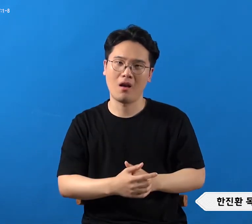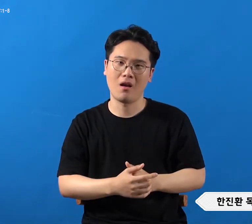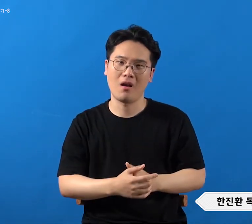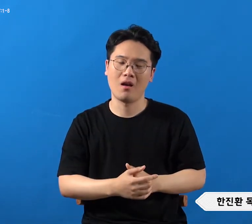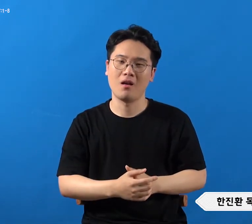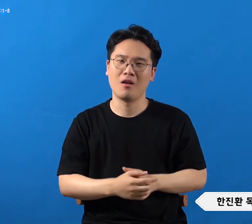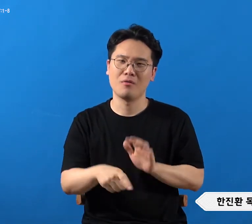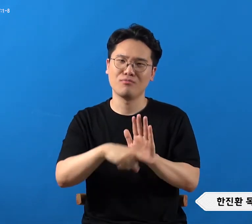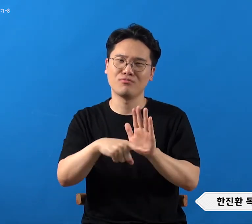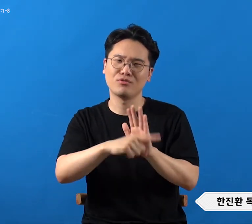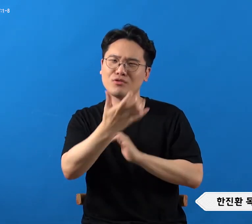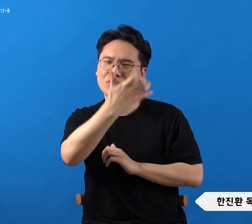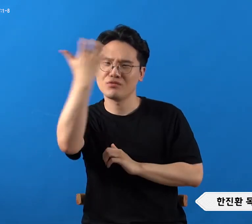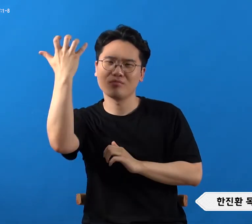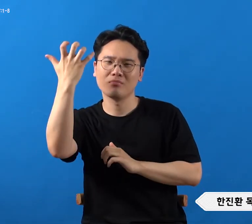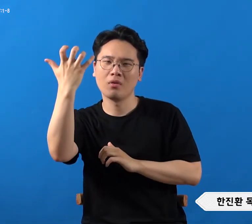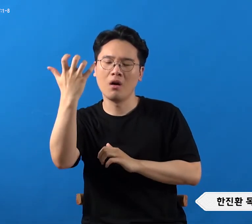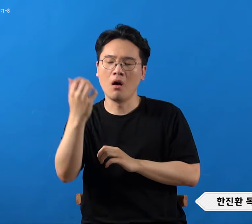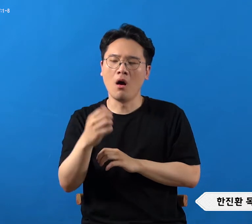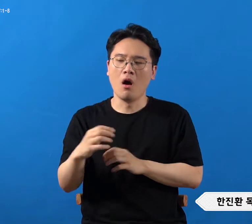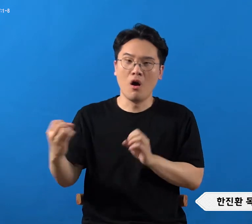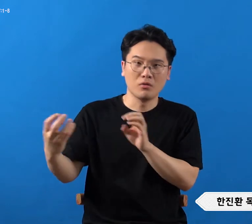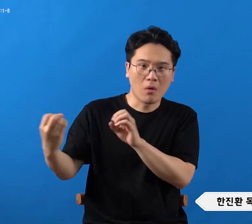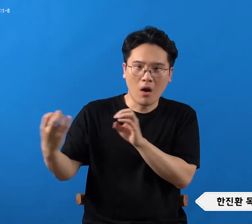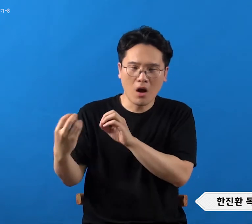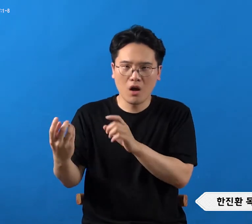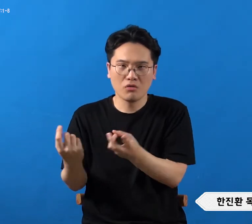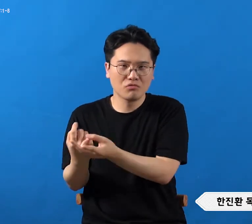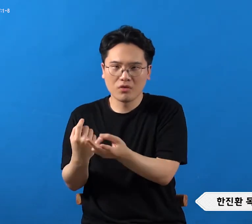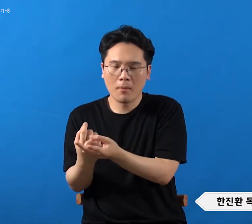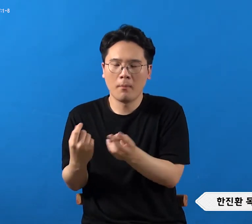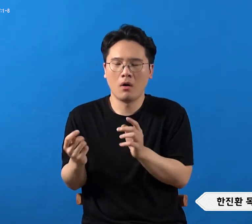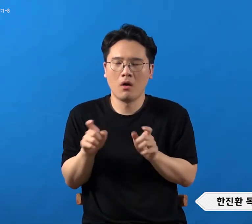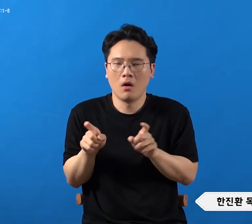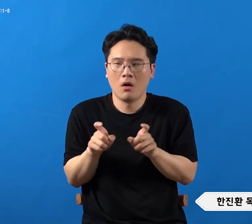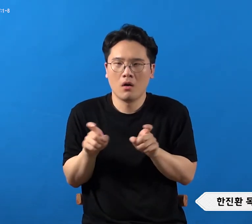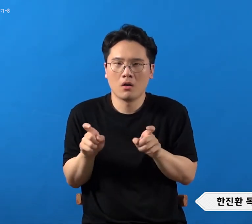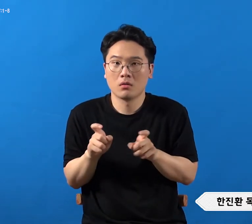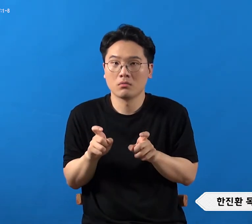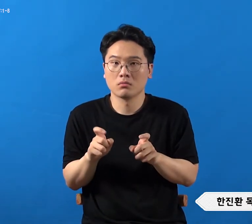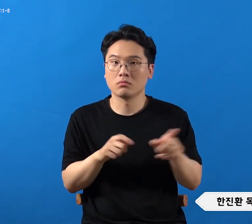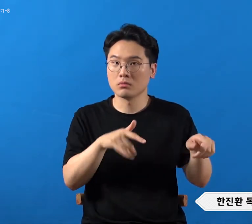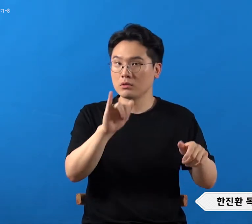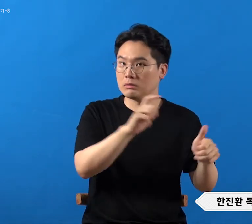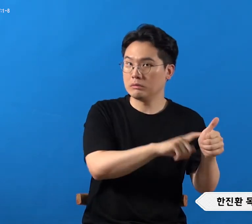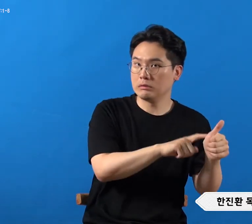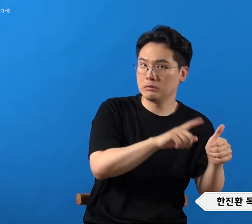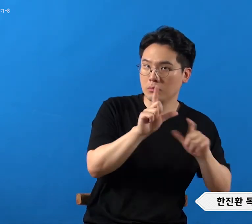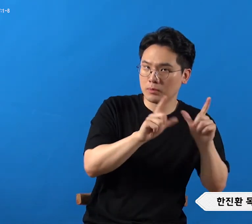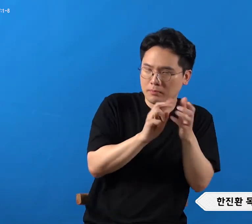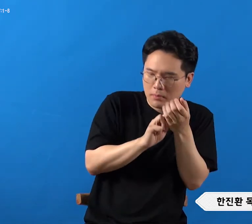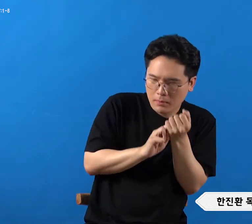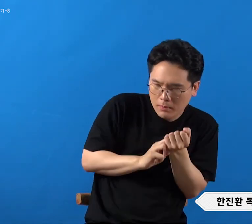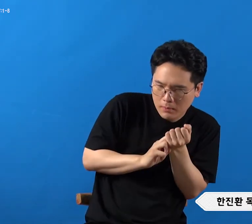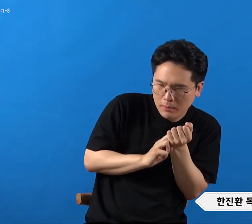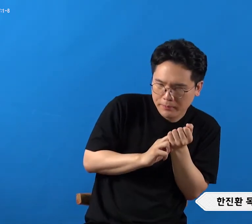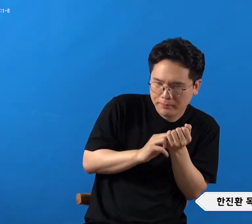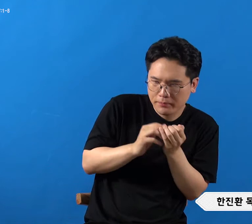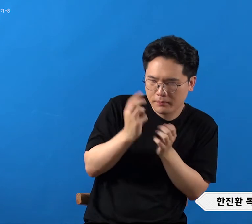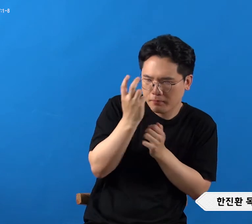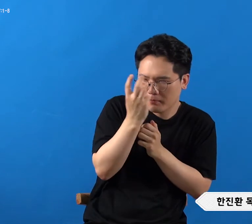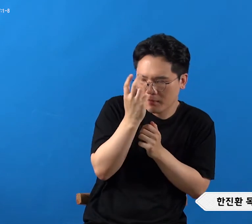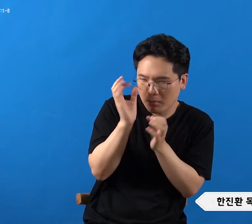떠는 것입니다. 두 사람이 그런 얘기를 나누면서 벌벌 떠는 것을 기드온이 숨어서 지켜보는데